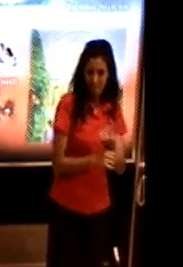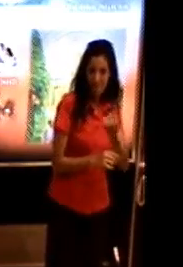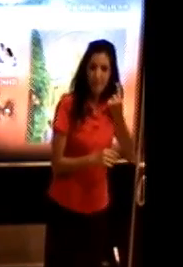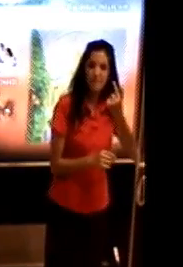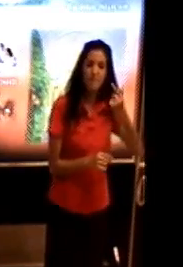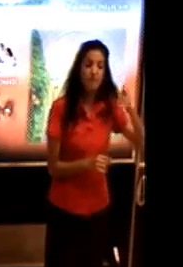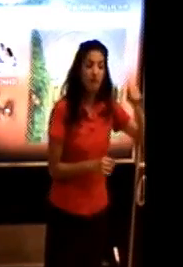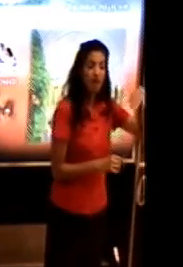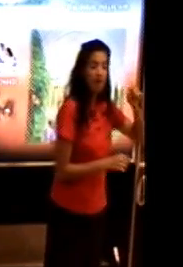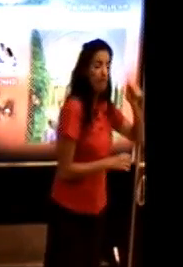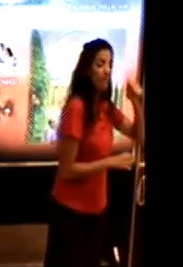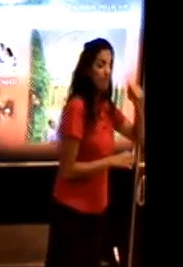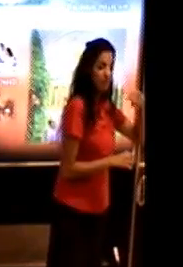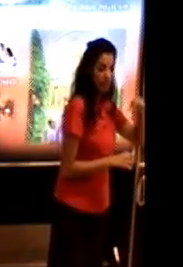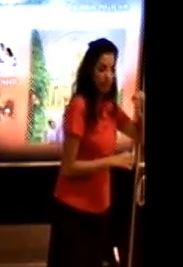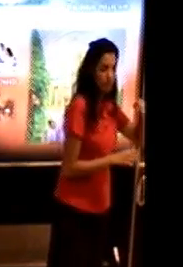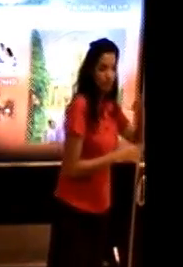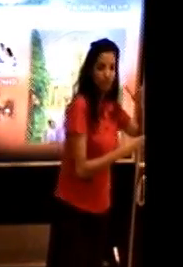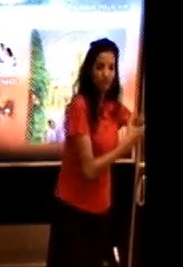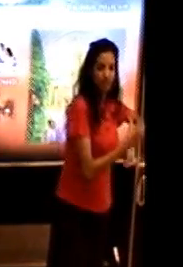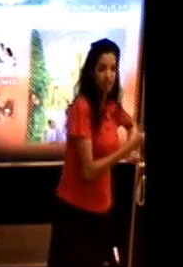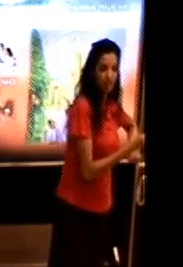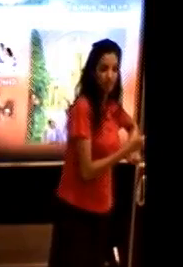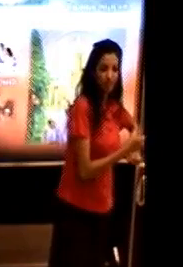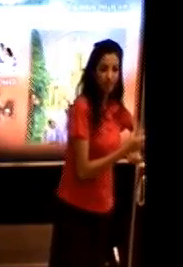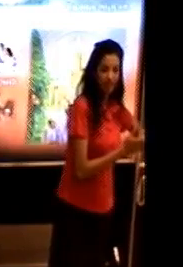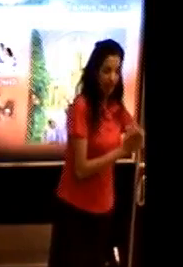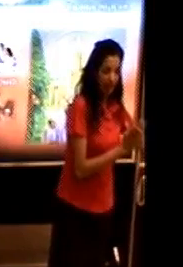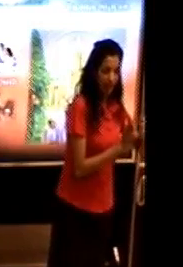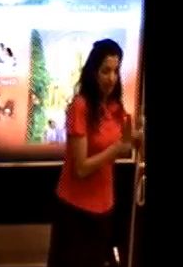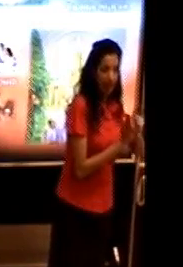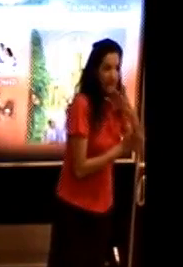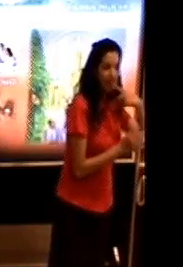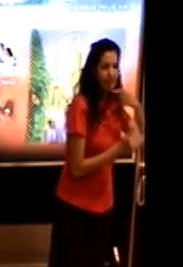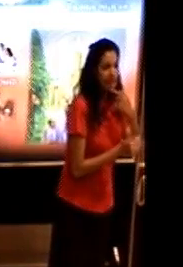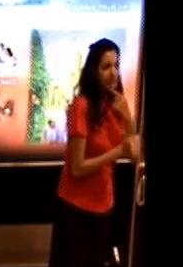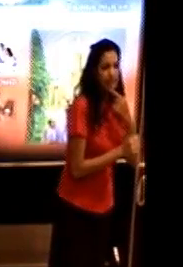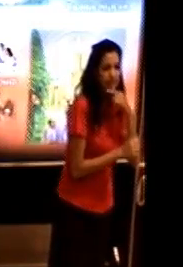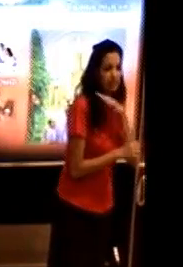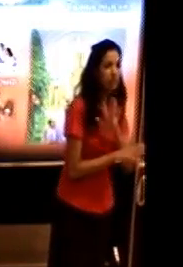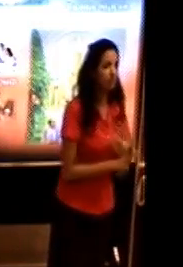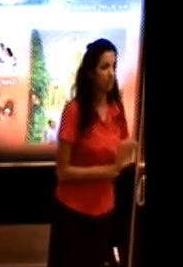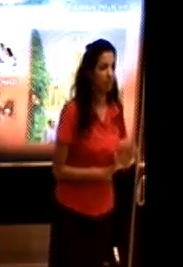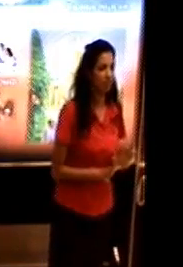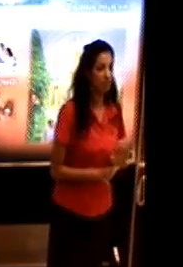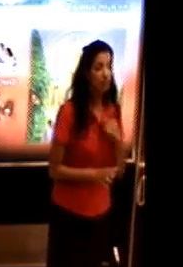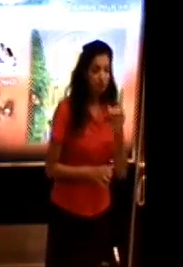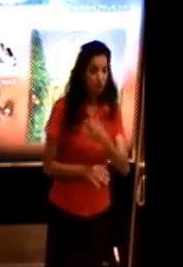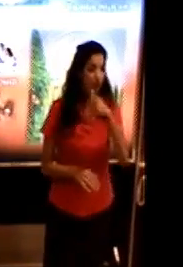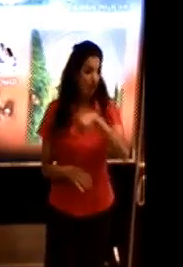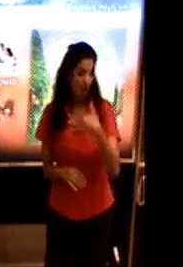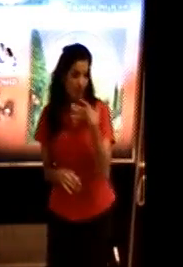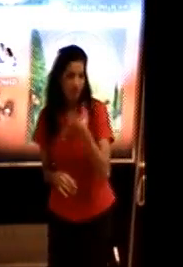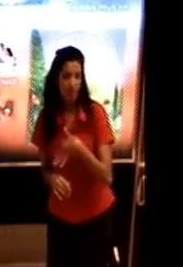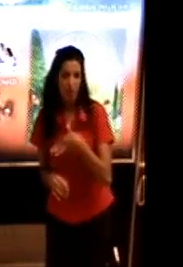no entendía del todo todavía en su dimensión como nosotros hoy podemos entender lo que es el